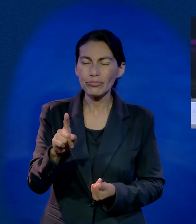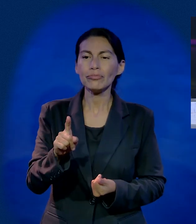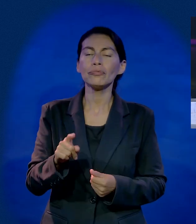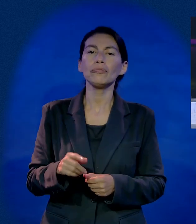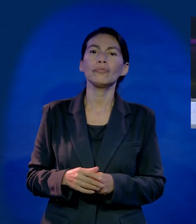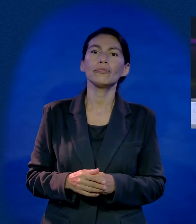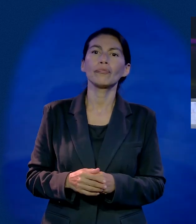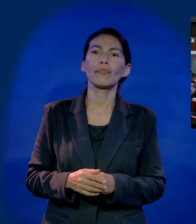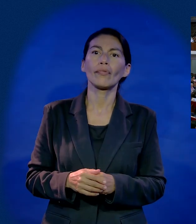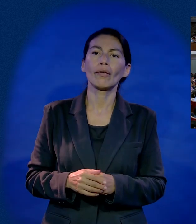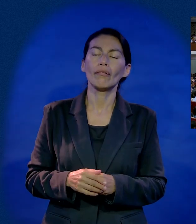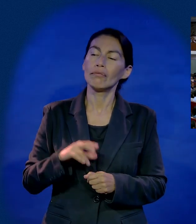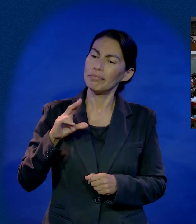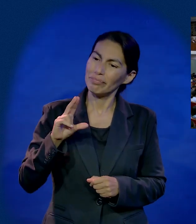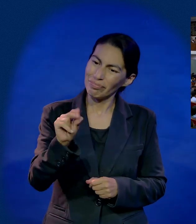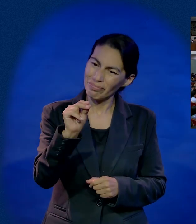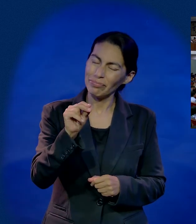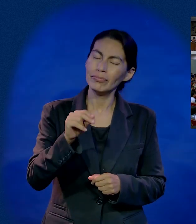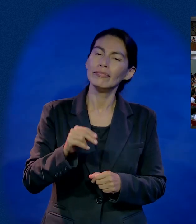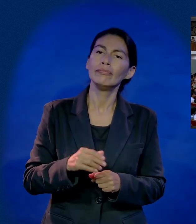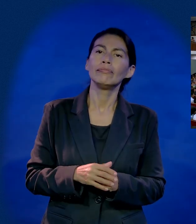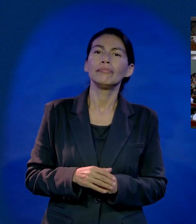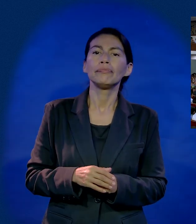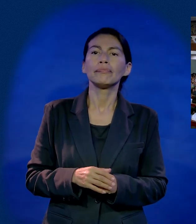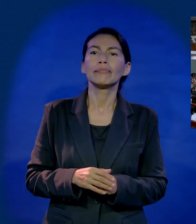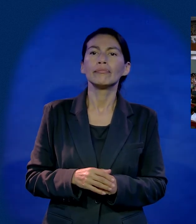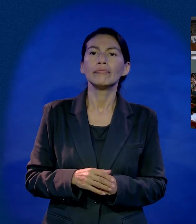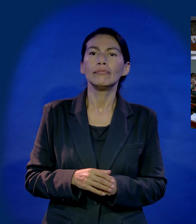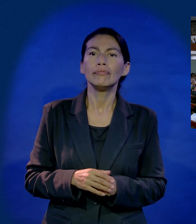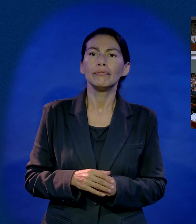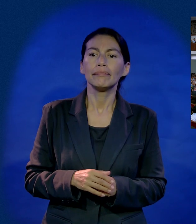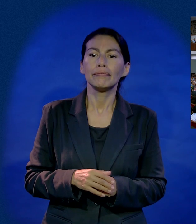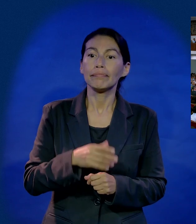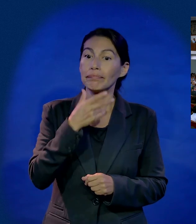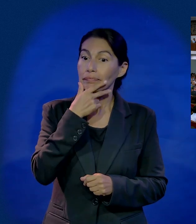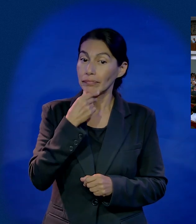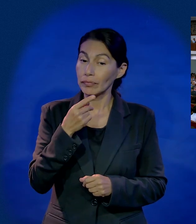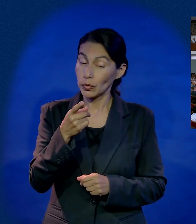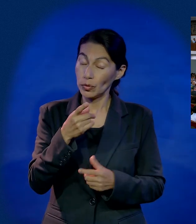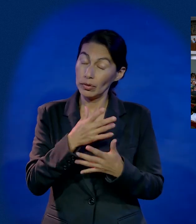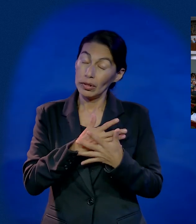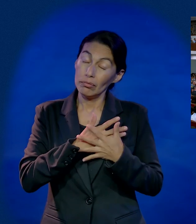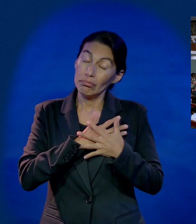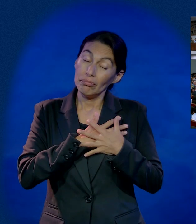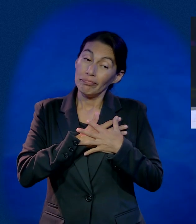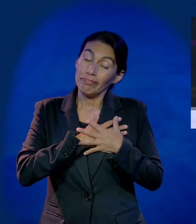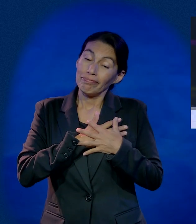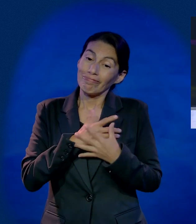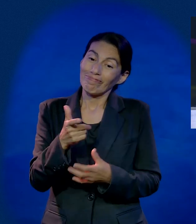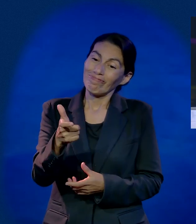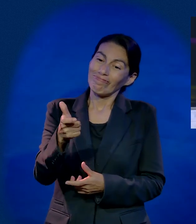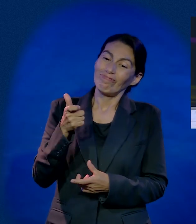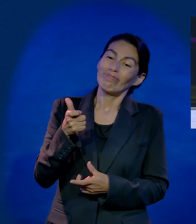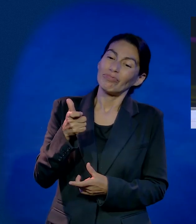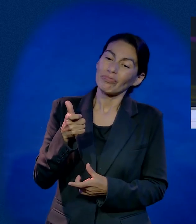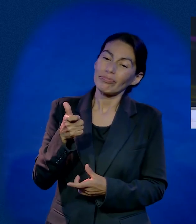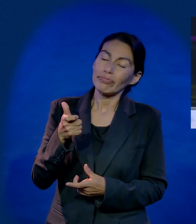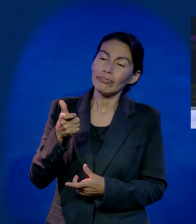Nada de que lo voy a pensar. Ay, lo voy a pensar. No, señor. Y entonces el muchacho que tú amas saca un